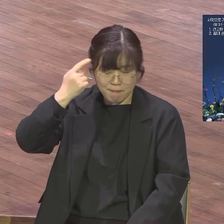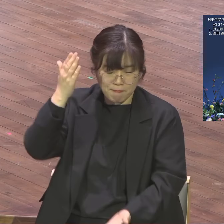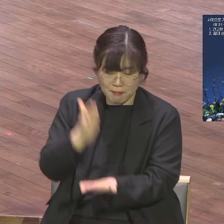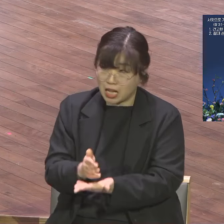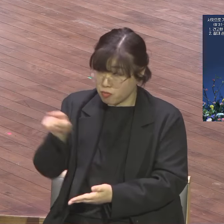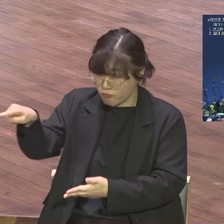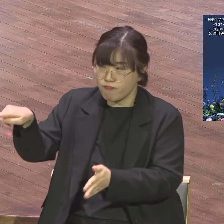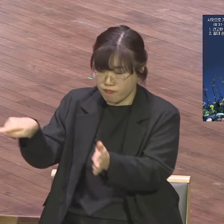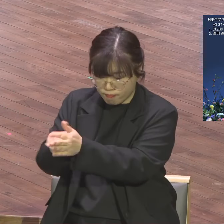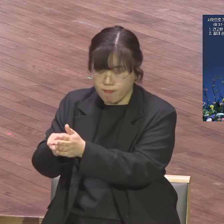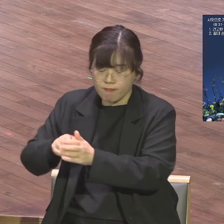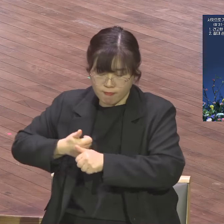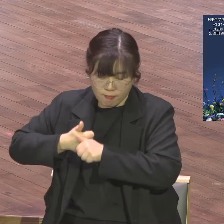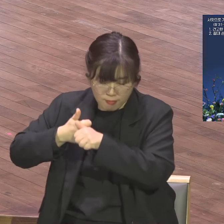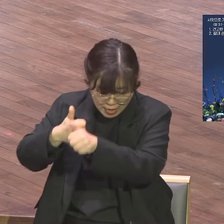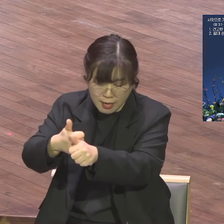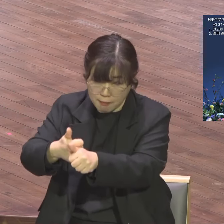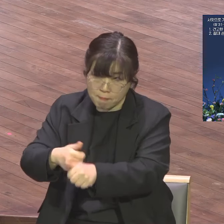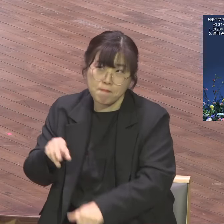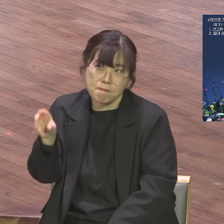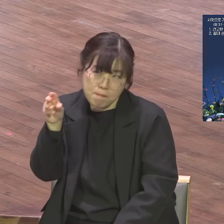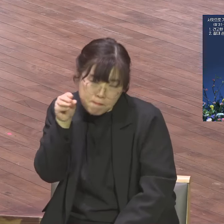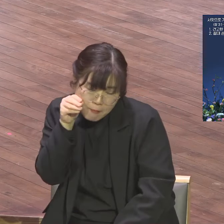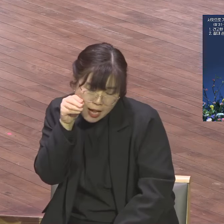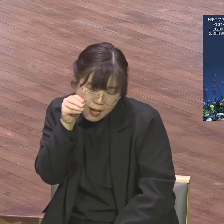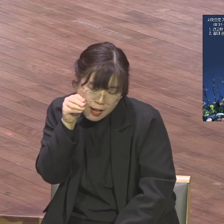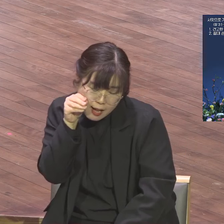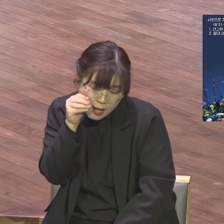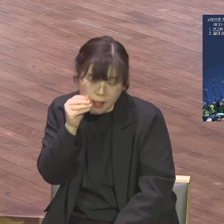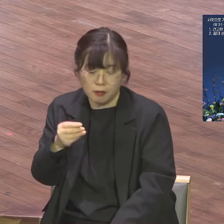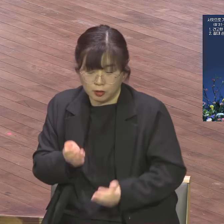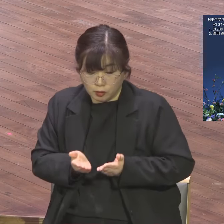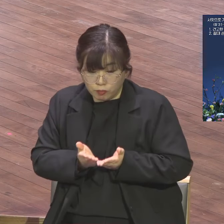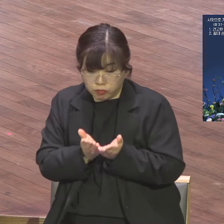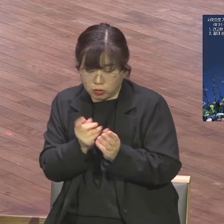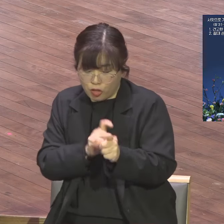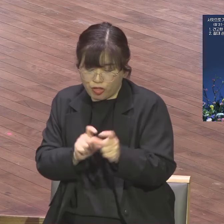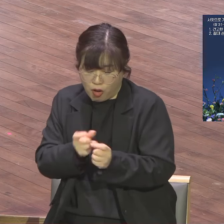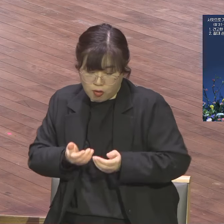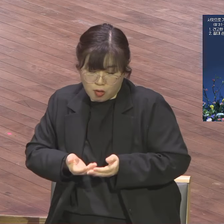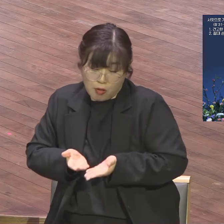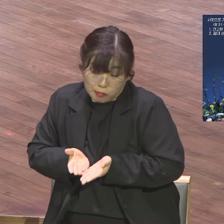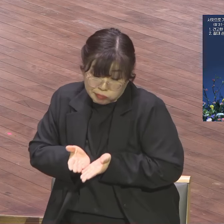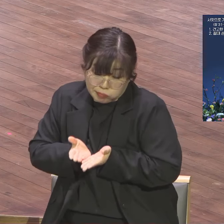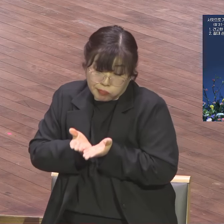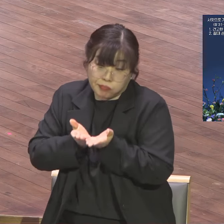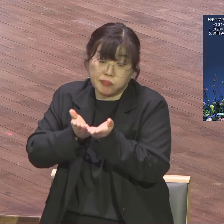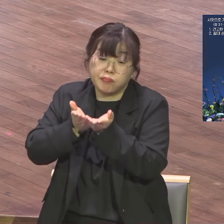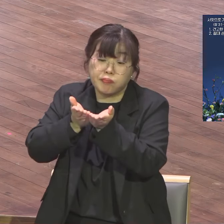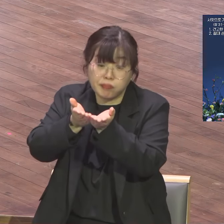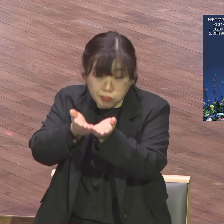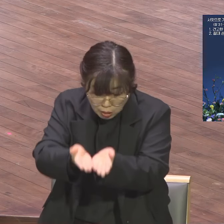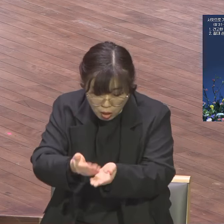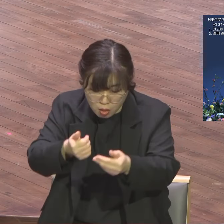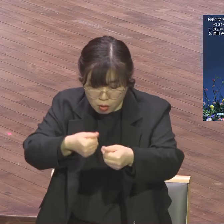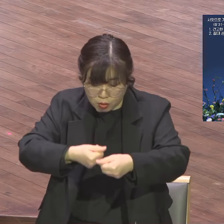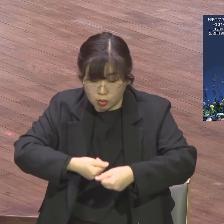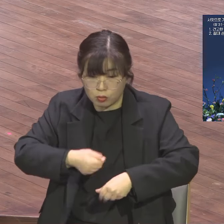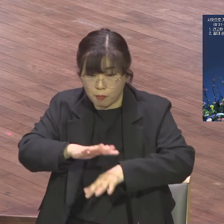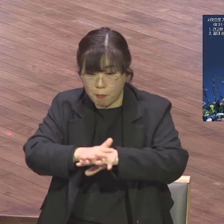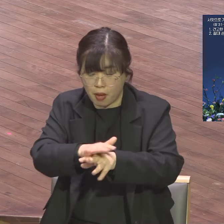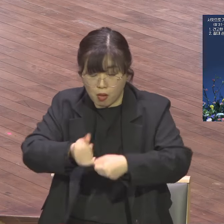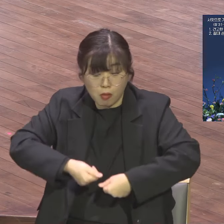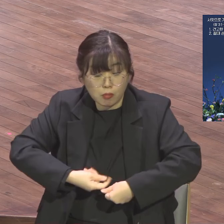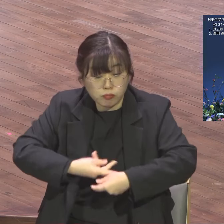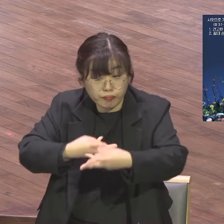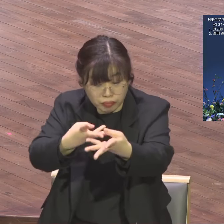그랬더니 어떻게 해요? 그물이 찢어지더라. 고기 숫자까지 나오더라. 153마리. 얘는 모나미